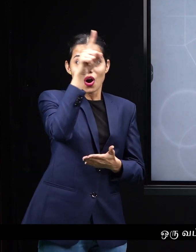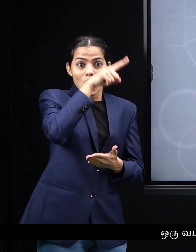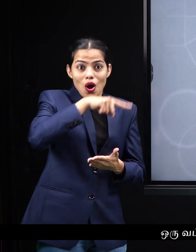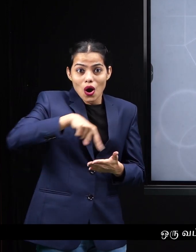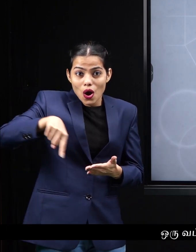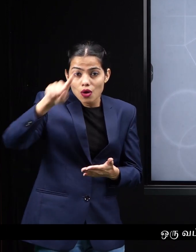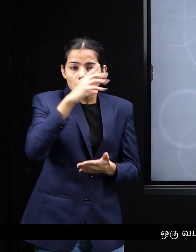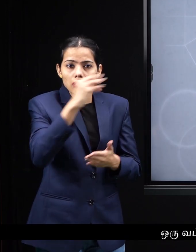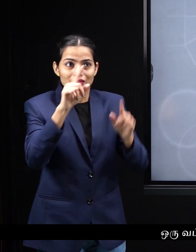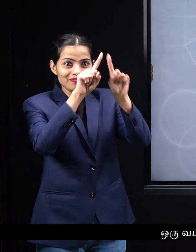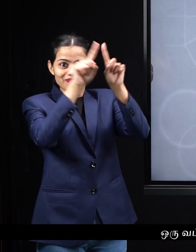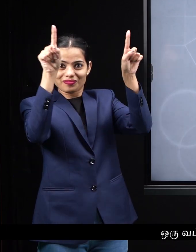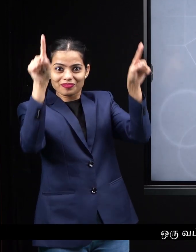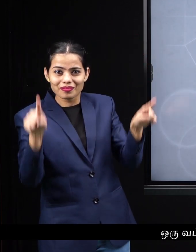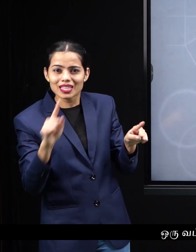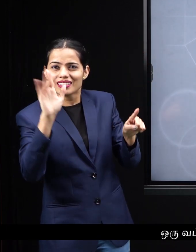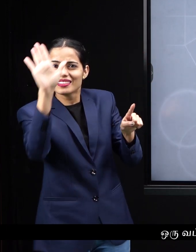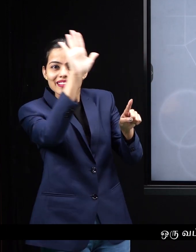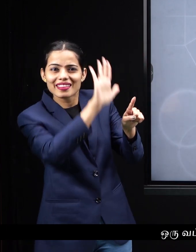ஒரு வட்டத்தின் உட்புறம் மற்றும் வெளிப்புறம்.